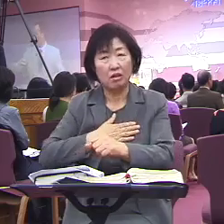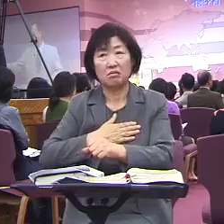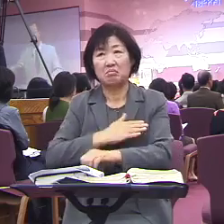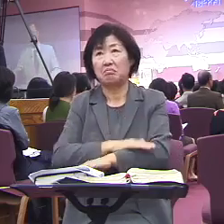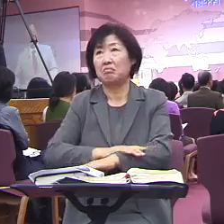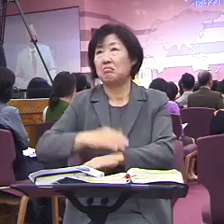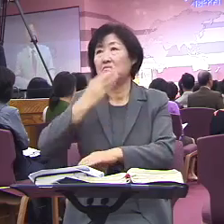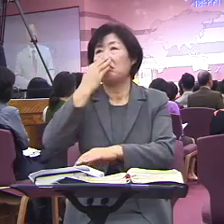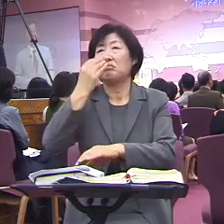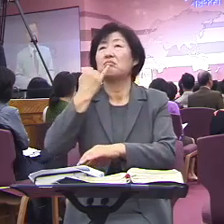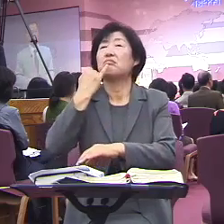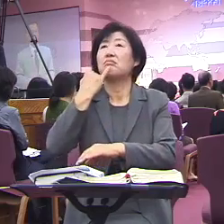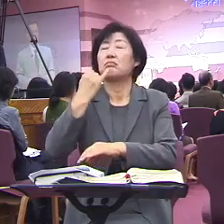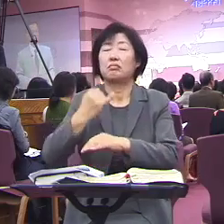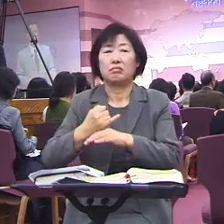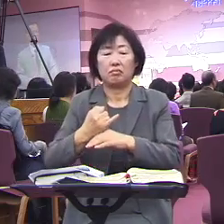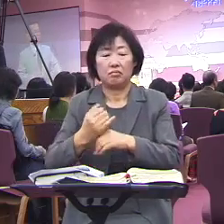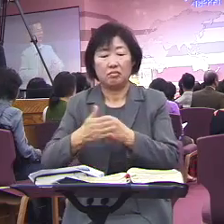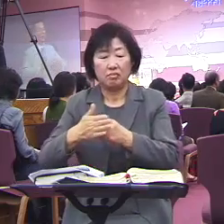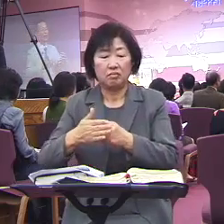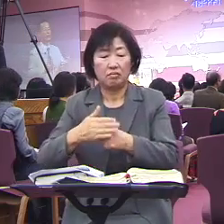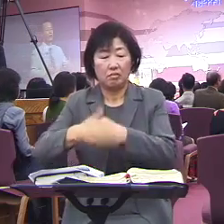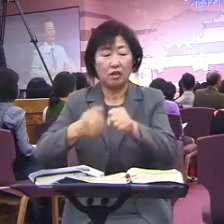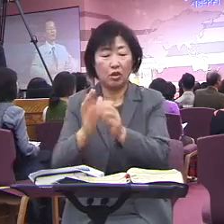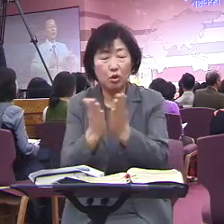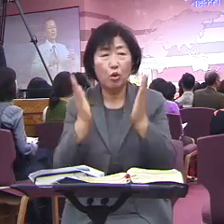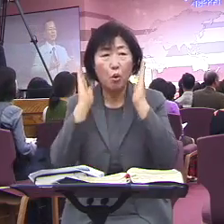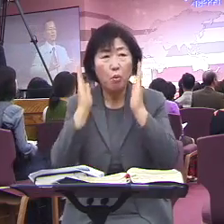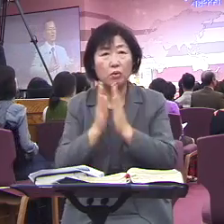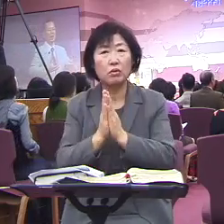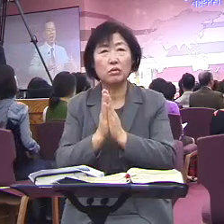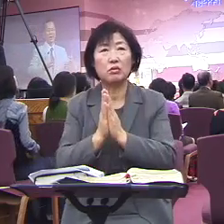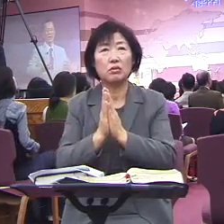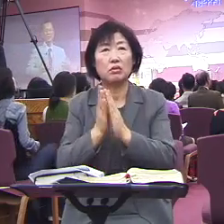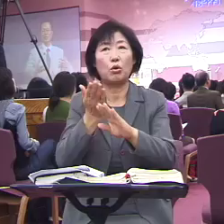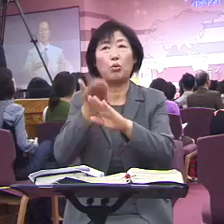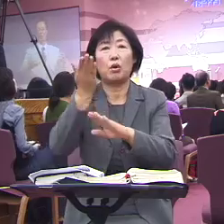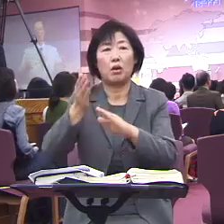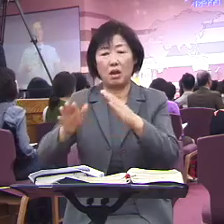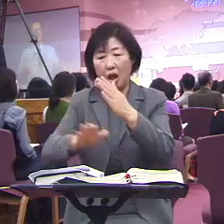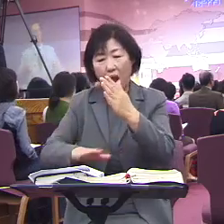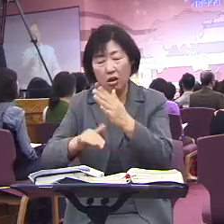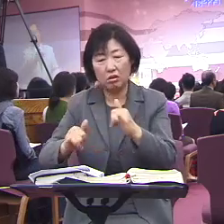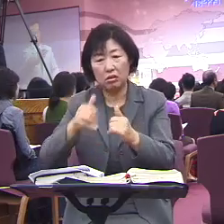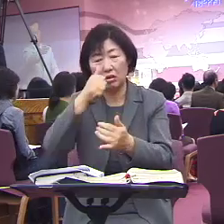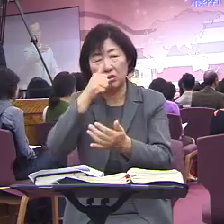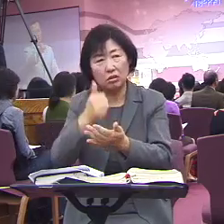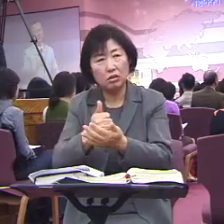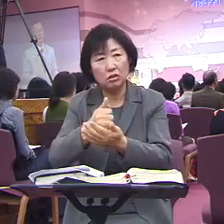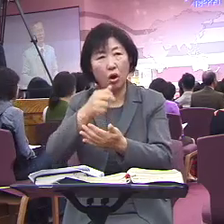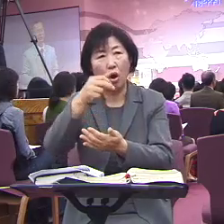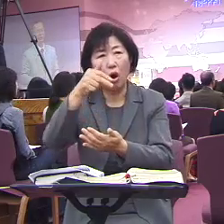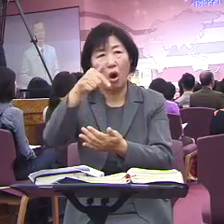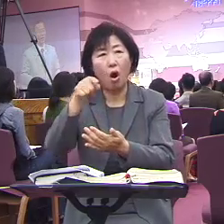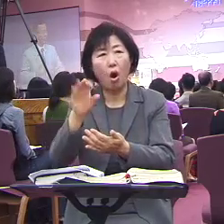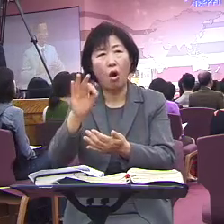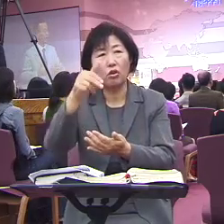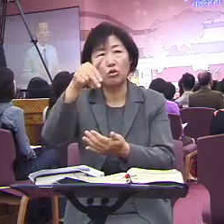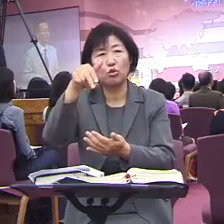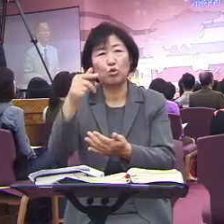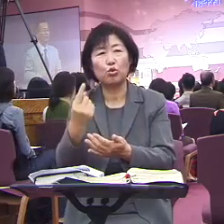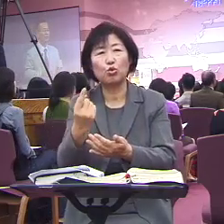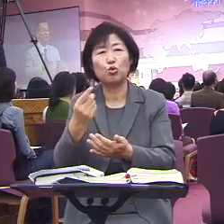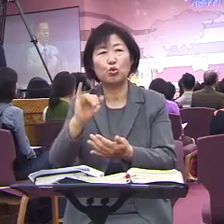잘났으니까 내가 당신을 정죄한다. 성경법을 인도하는 자는 더 위에 있으니까 아래에 있는 자들을 정죄하라. 너 잘못했어.